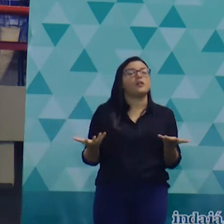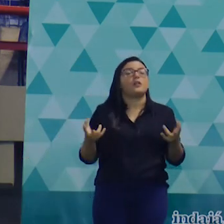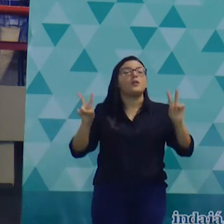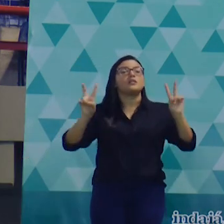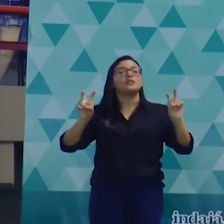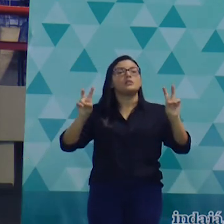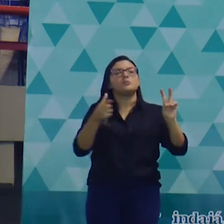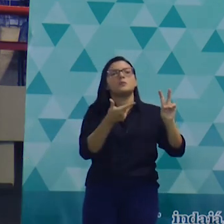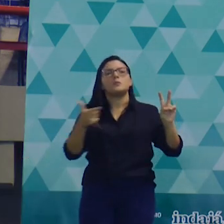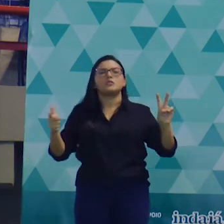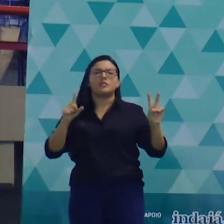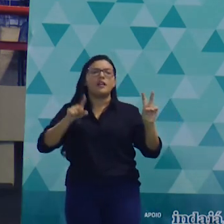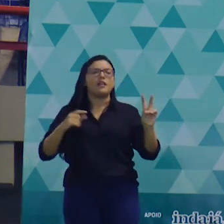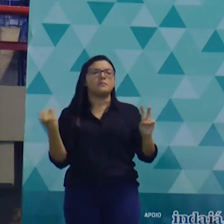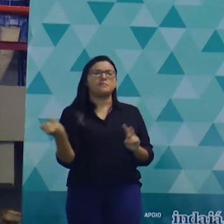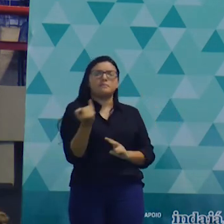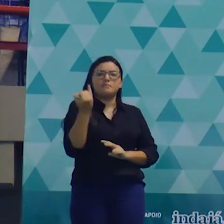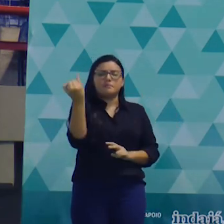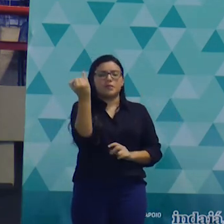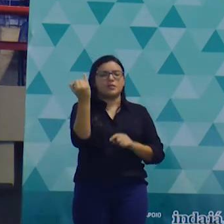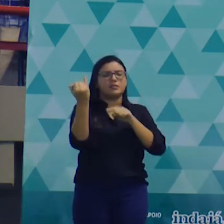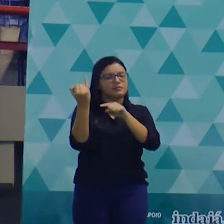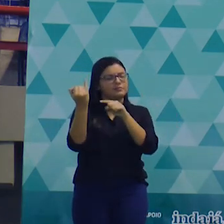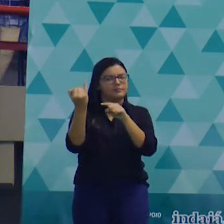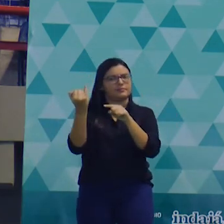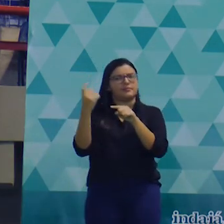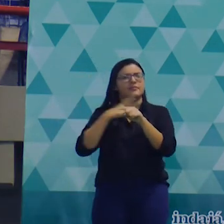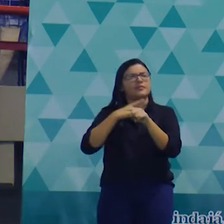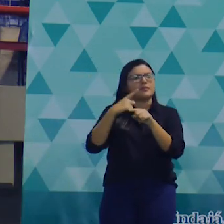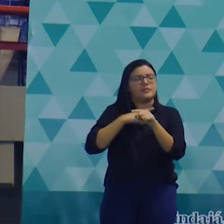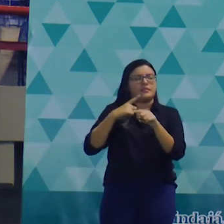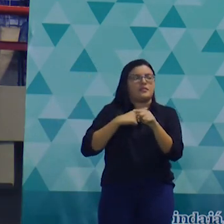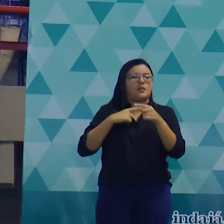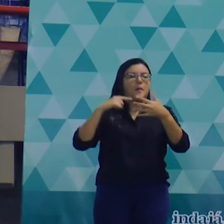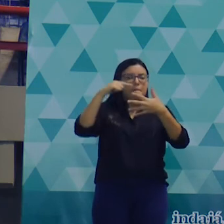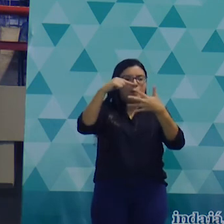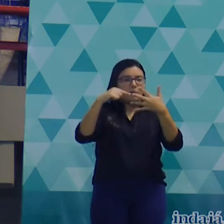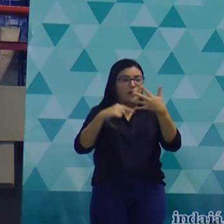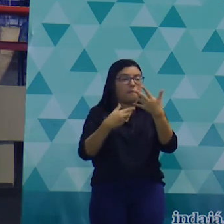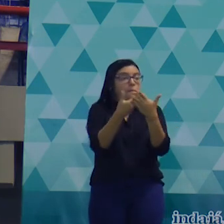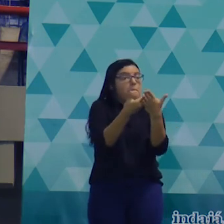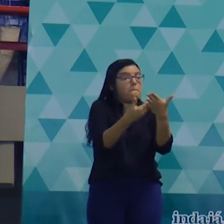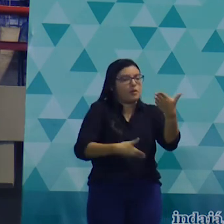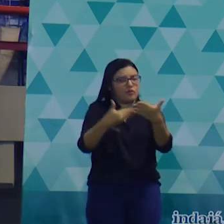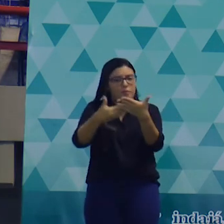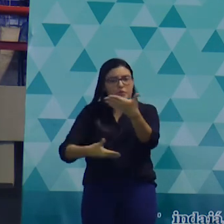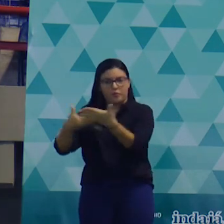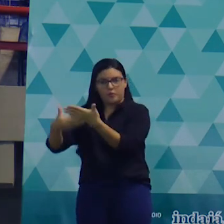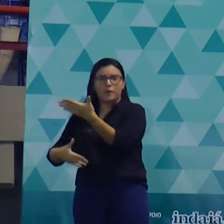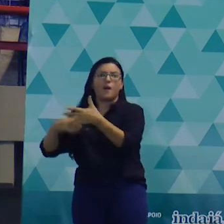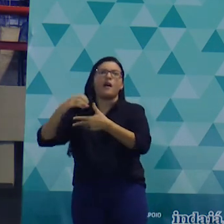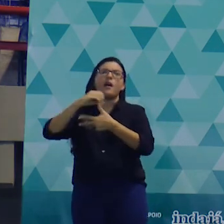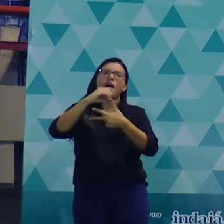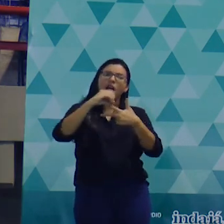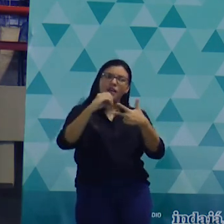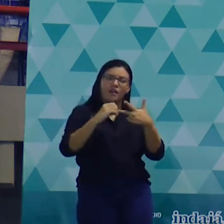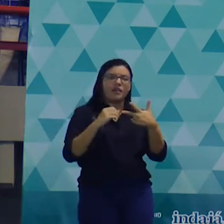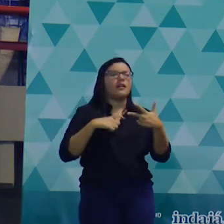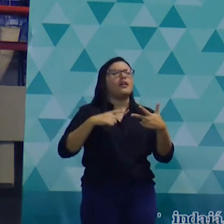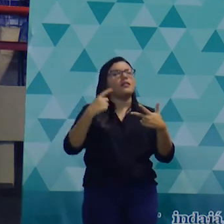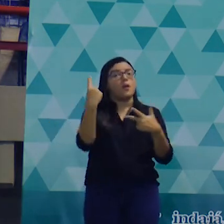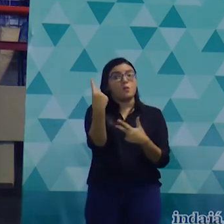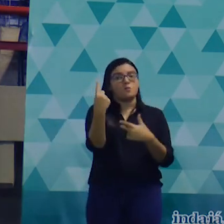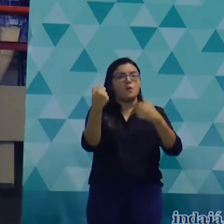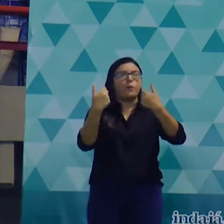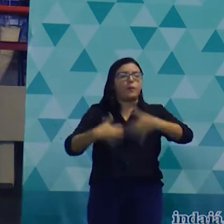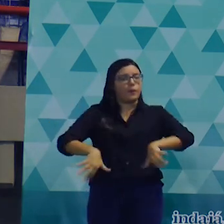outro assunto muito importante. Se você pegar todas as edições do Enem, todas, você vai encontrar pelo menos uma